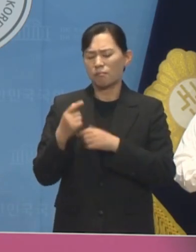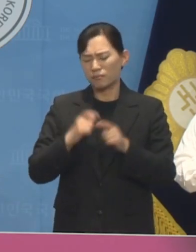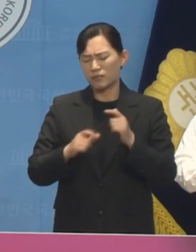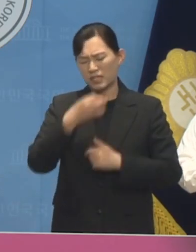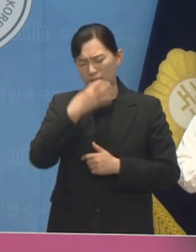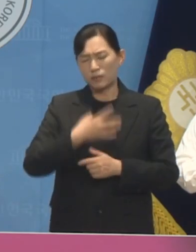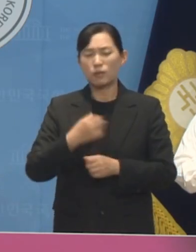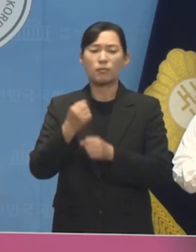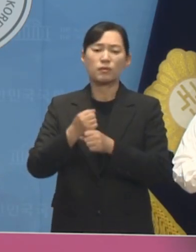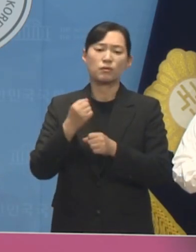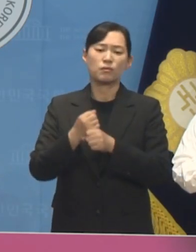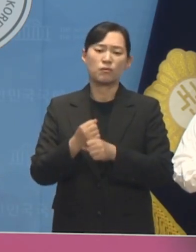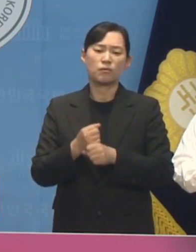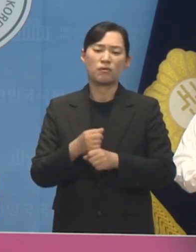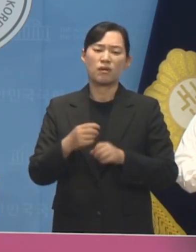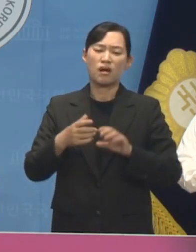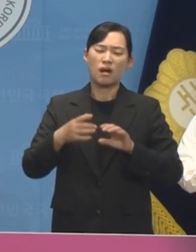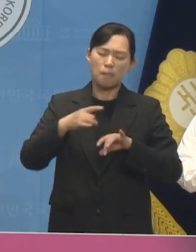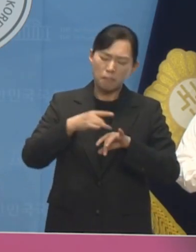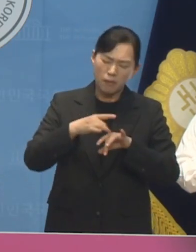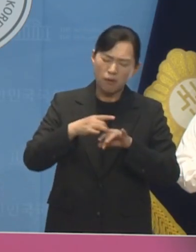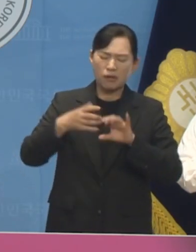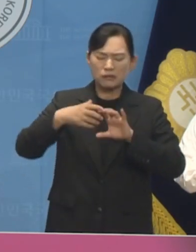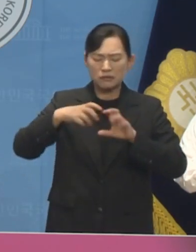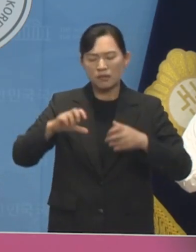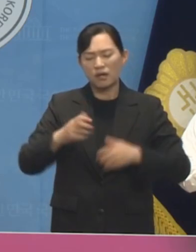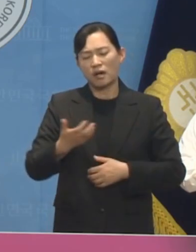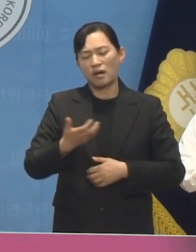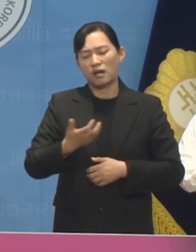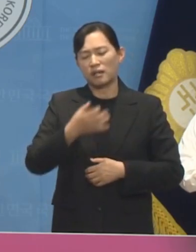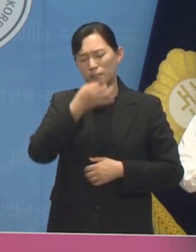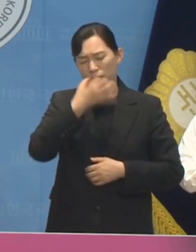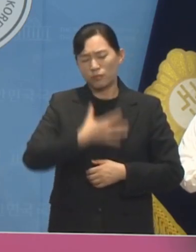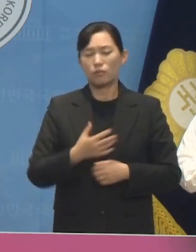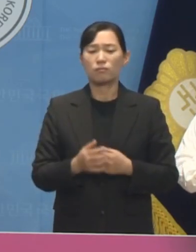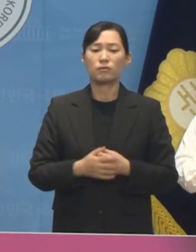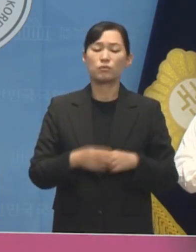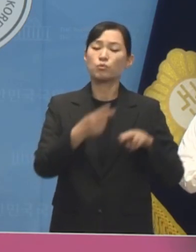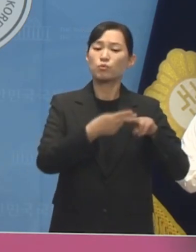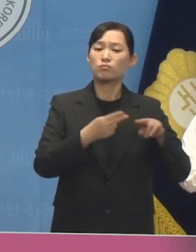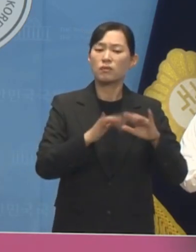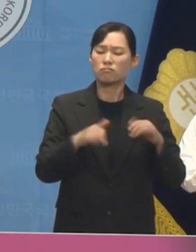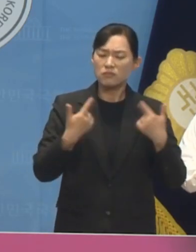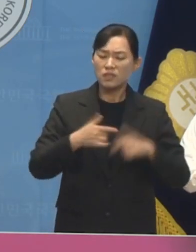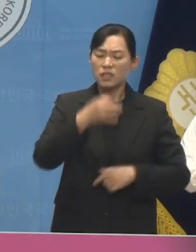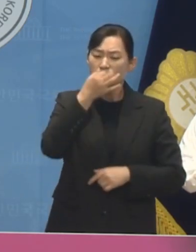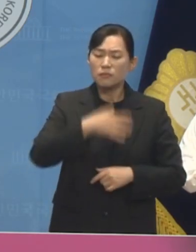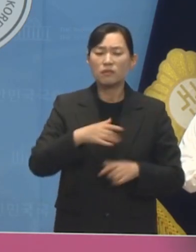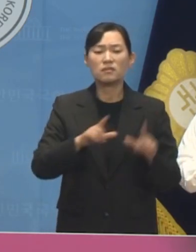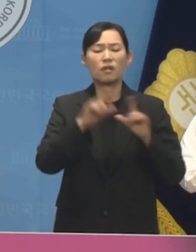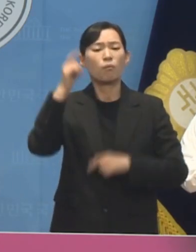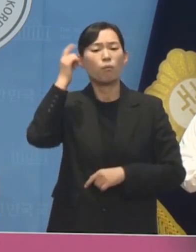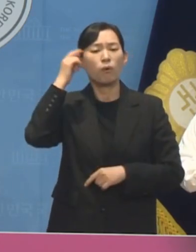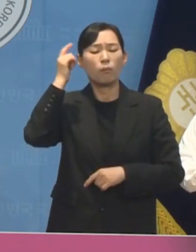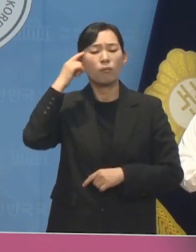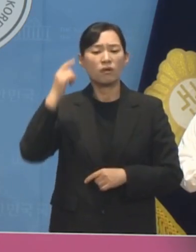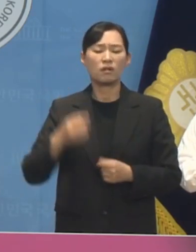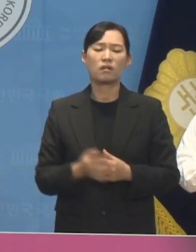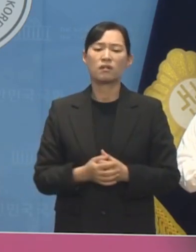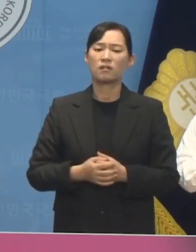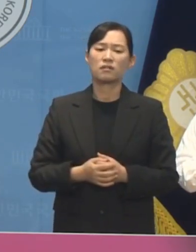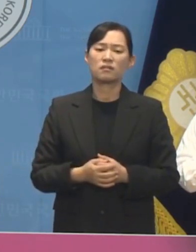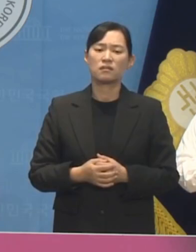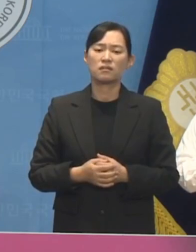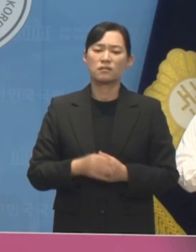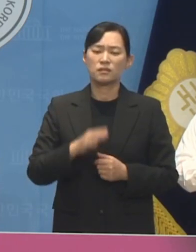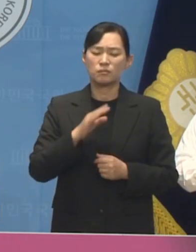만들고 근골격계 질환들로 힘들게 살아가게 합니다. 조리원들은 왜 늘 힘들게만 살아가야 하는 건지,